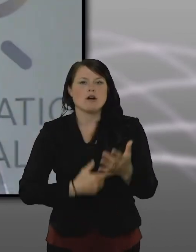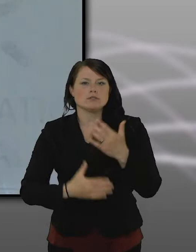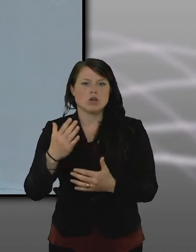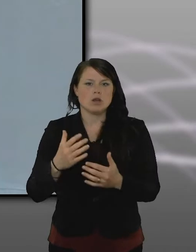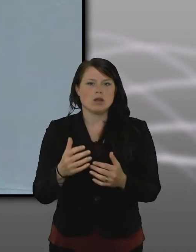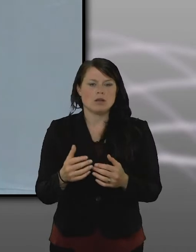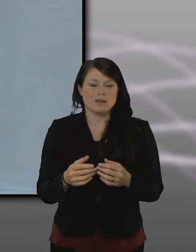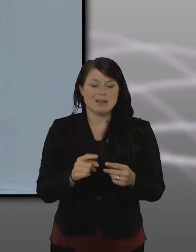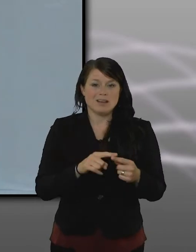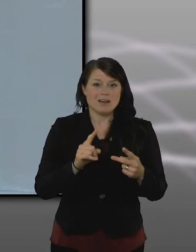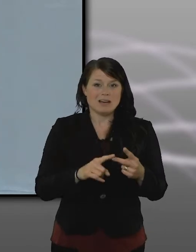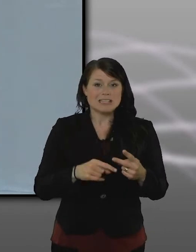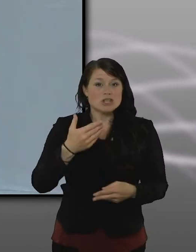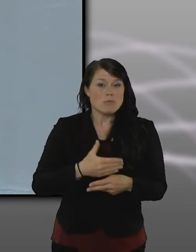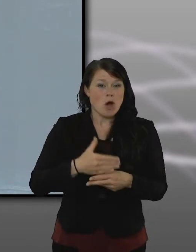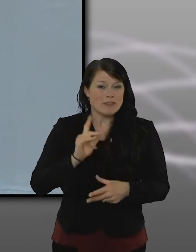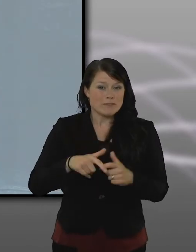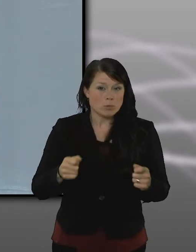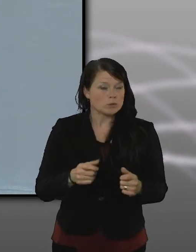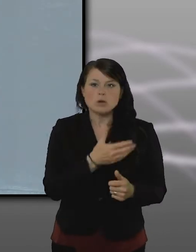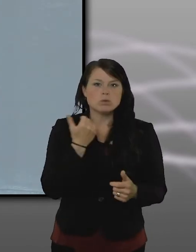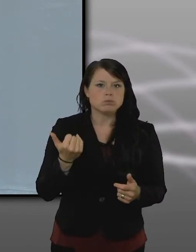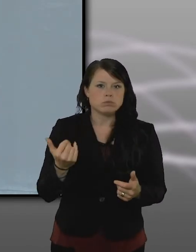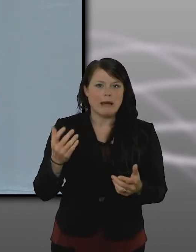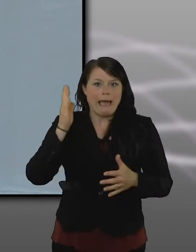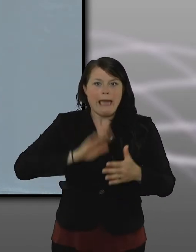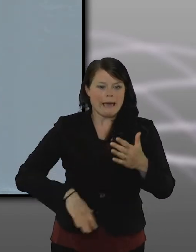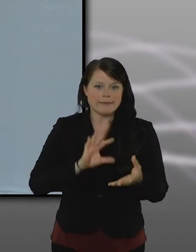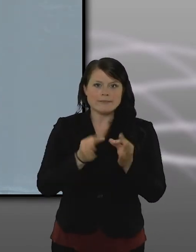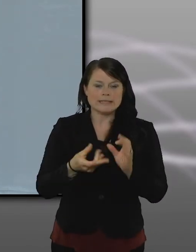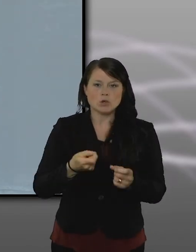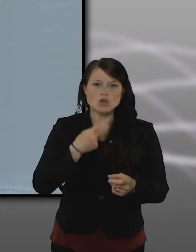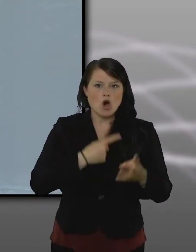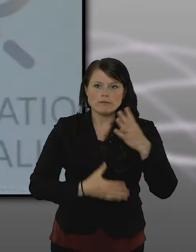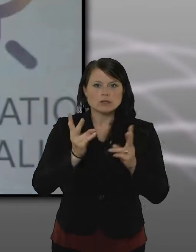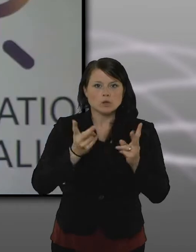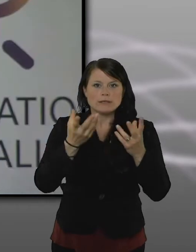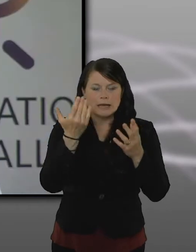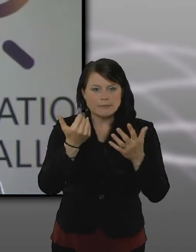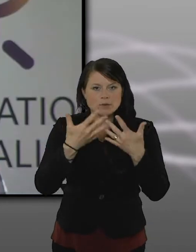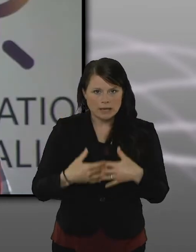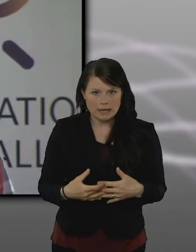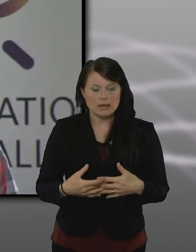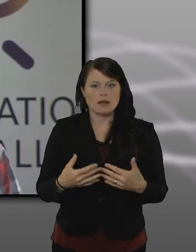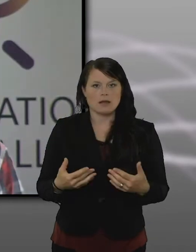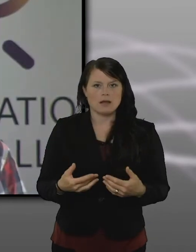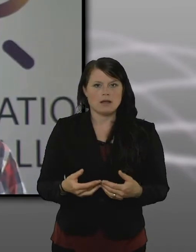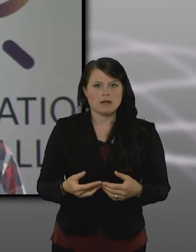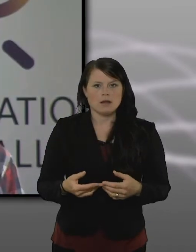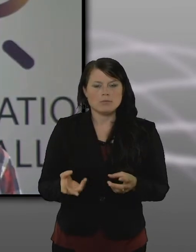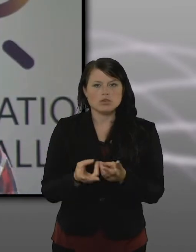ett avtal med Dramatikerförbundet så att det funkar för det här. Så att de